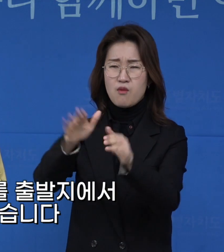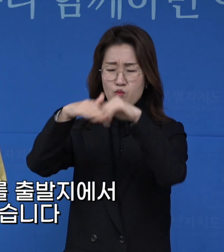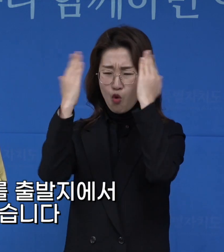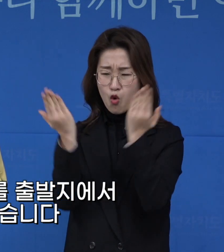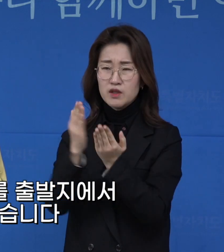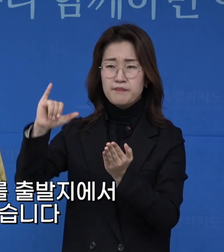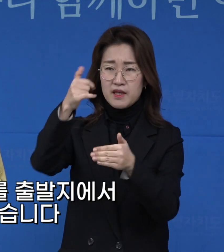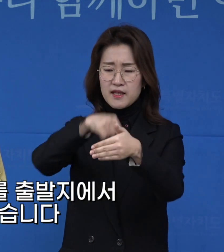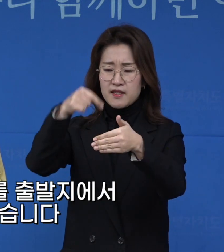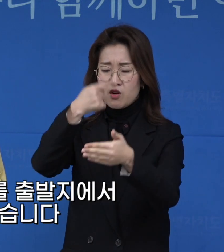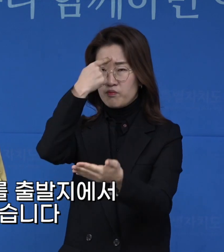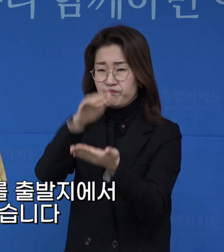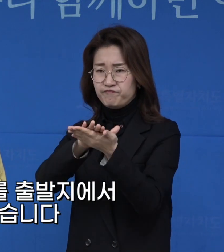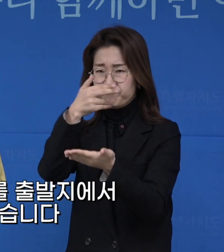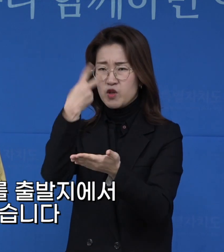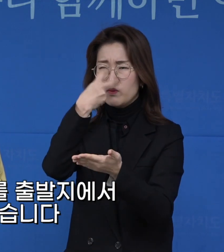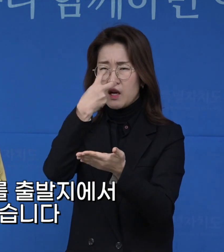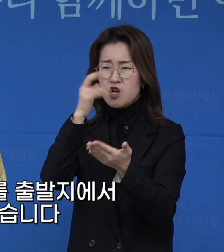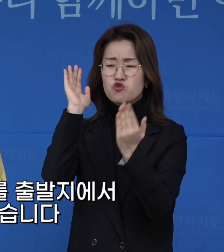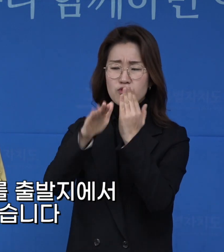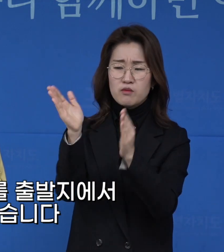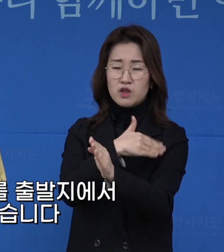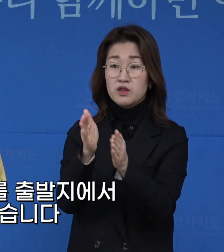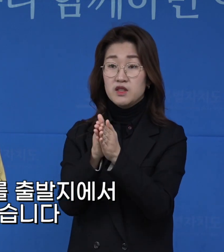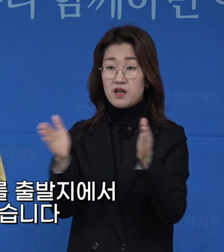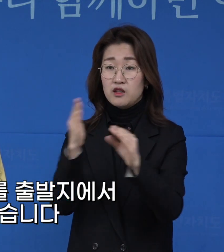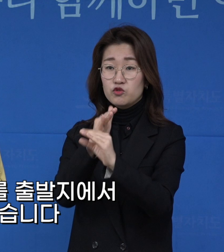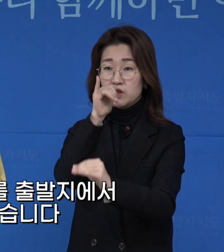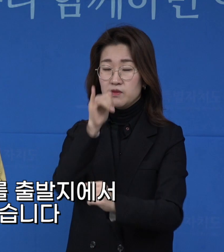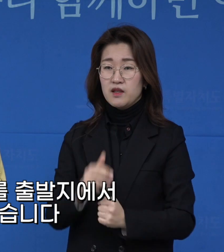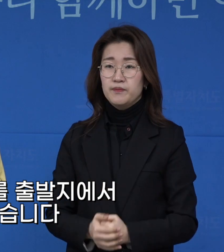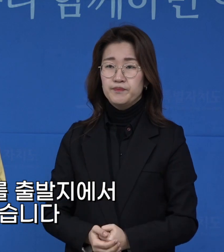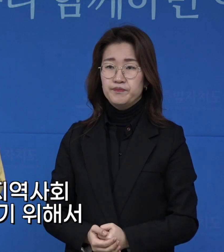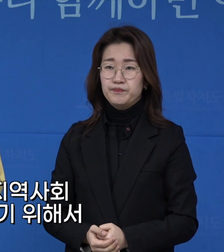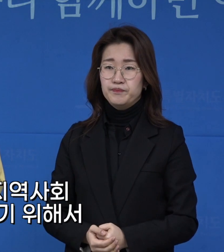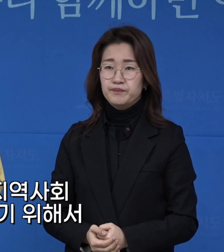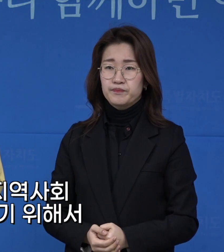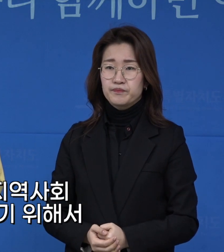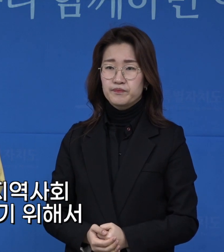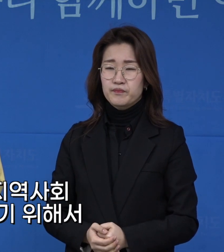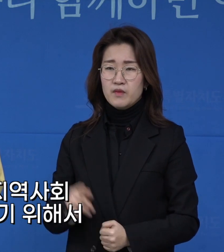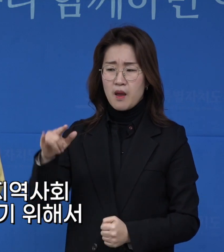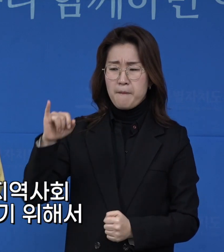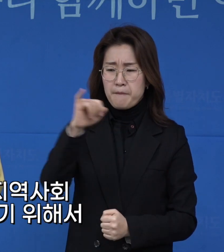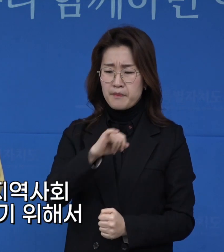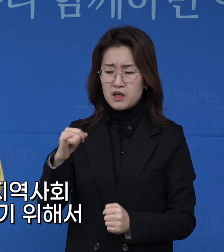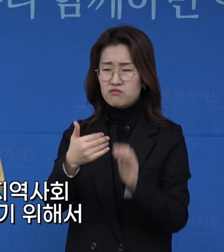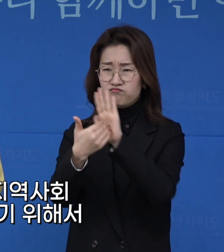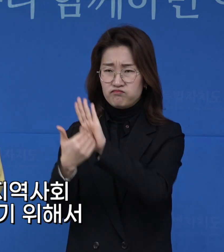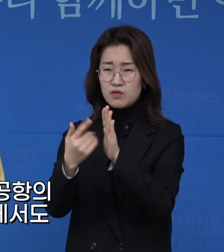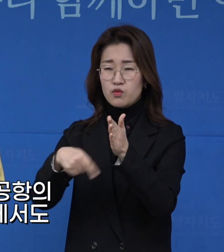출국전 발릴 검사를 풀 발 뒤에서 수행하고 있습니다 바이러스 의 지역사회 전파를 예방하기